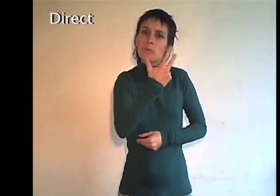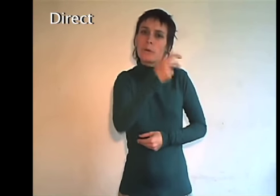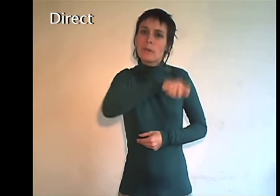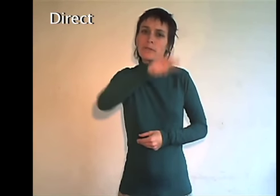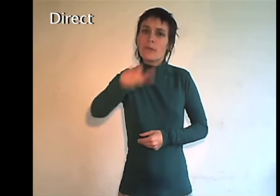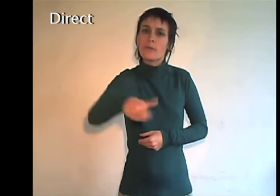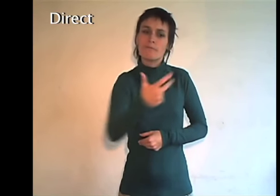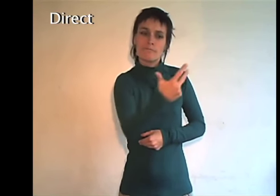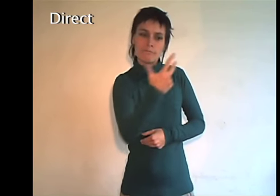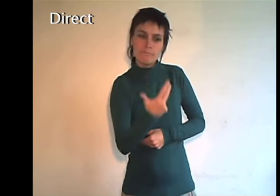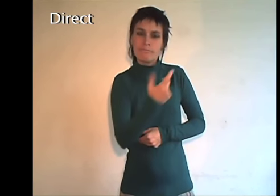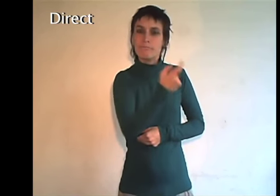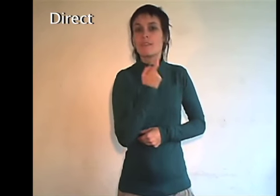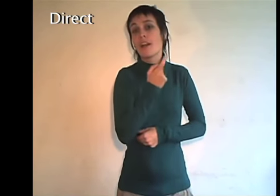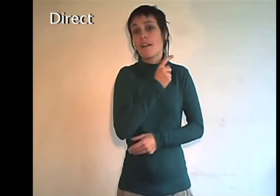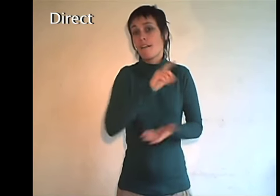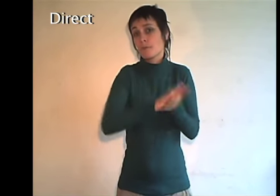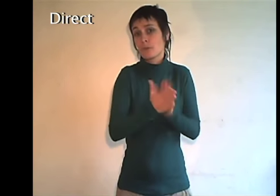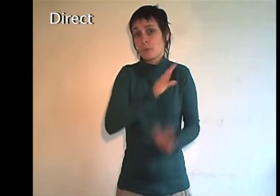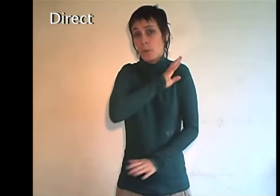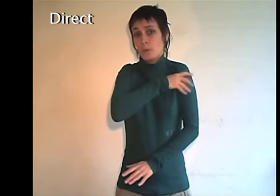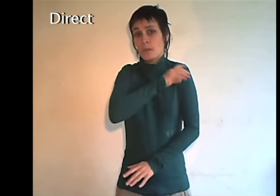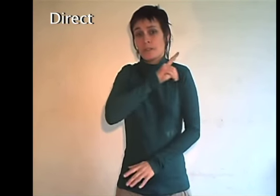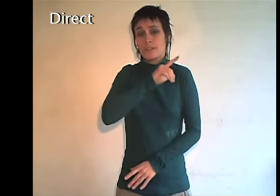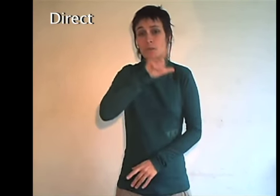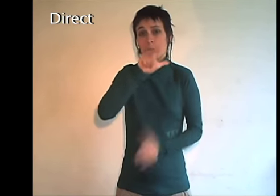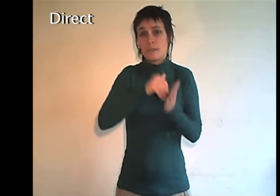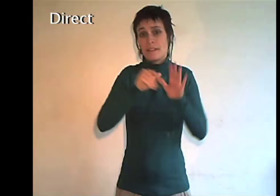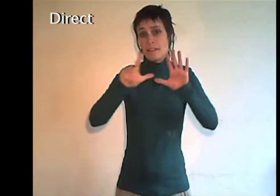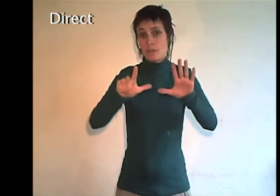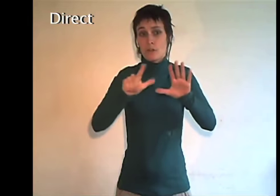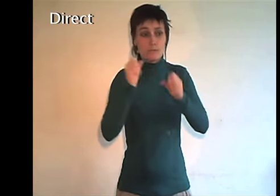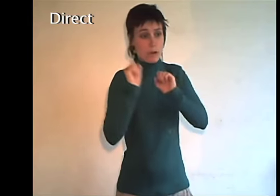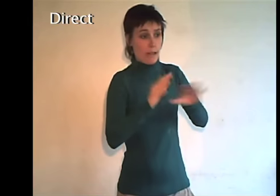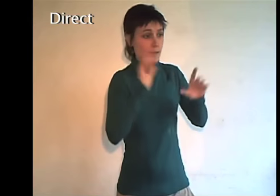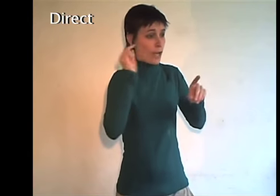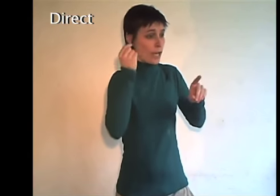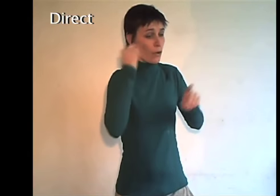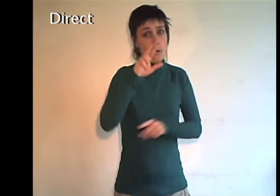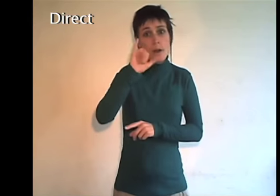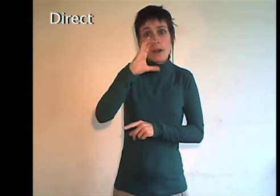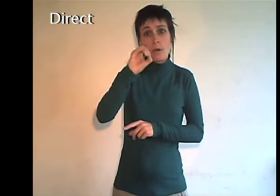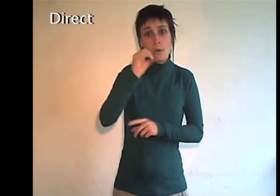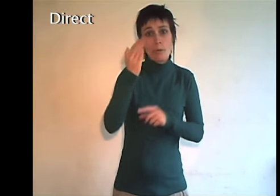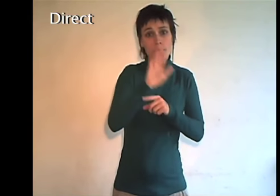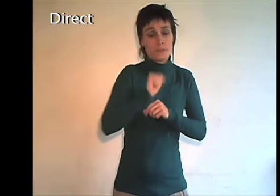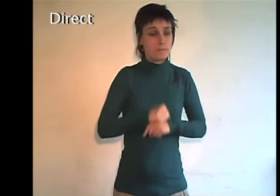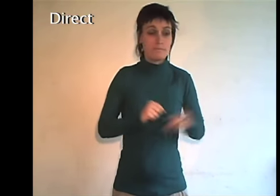l'association OSS 2007. Je vais laisser Rico pour la présentation. Voilà, des sourds pas muets, c'est